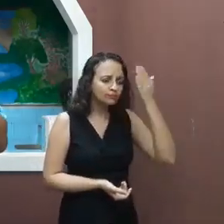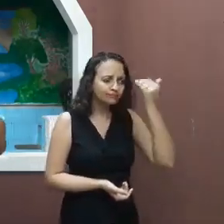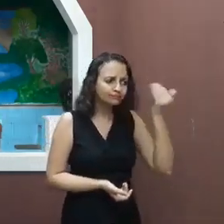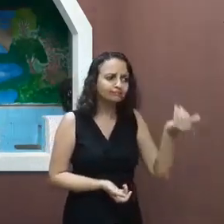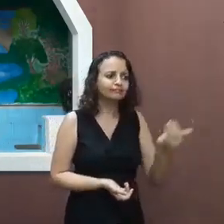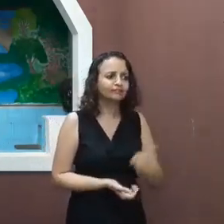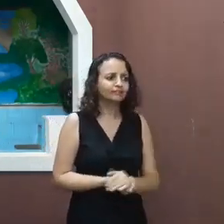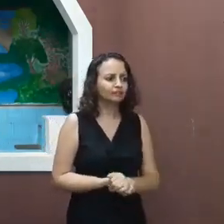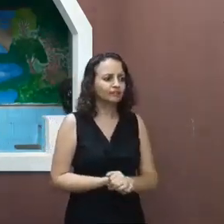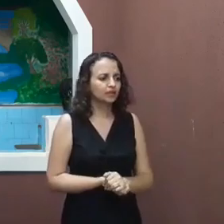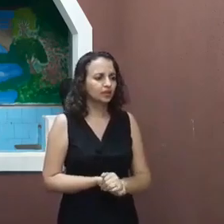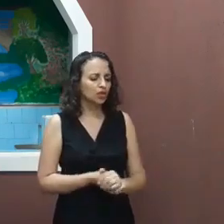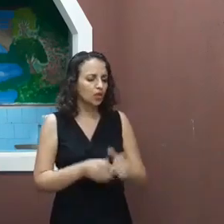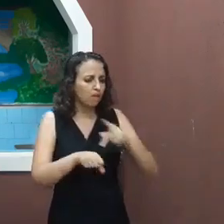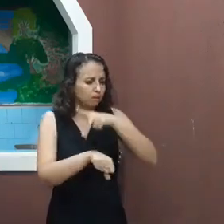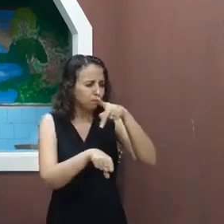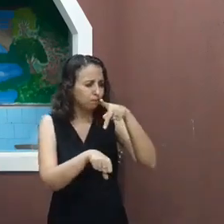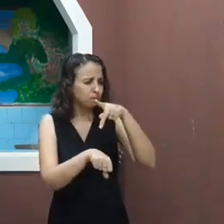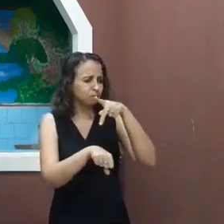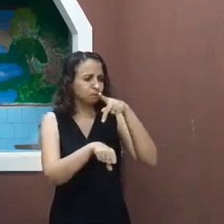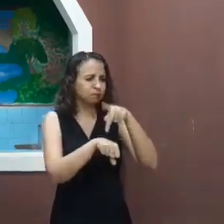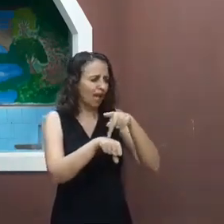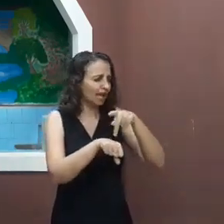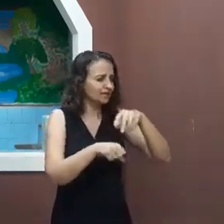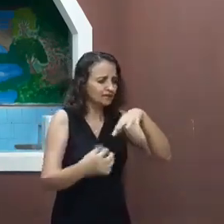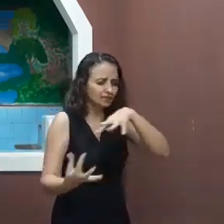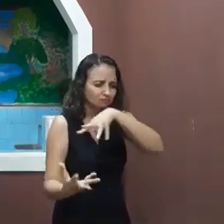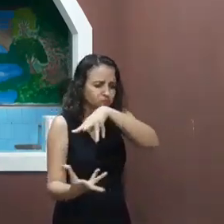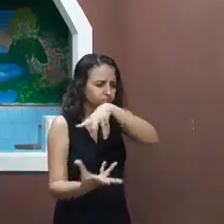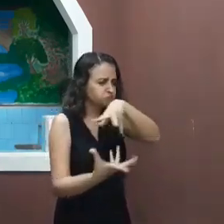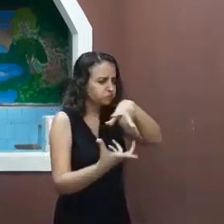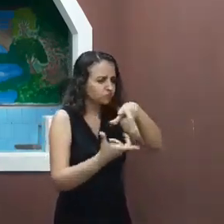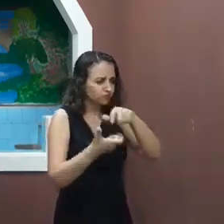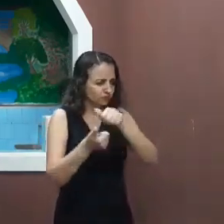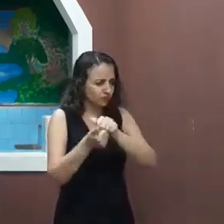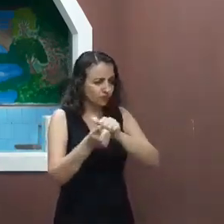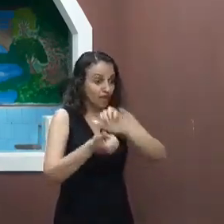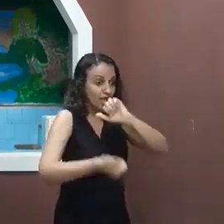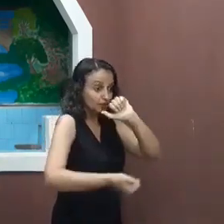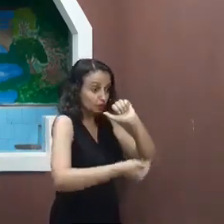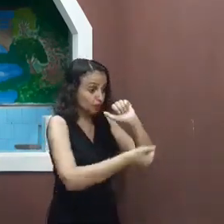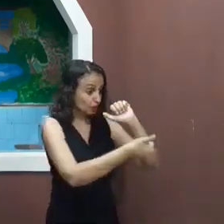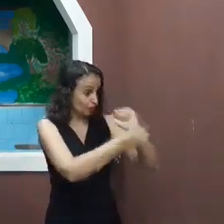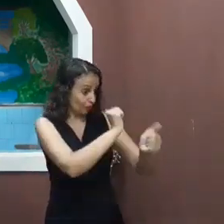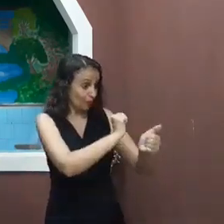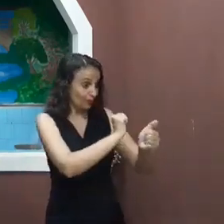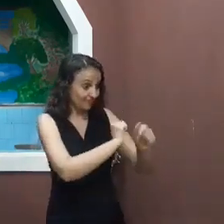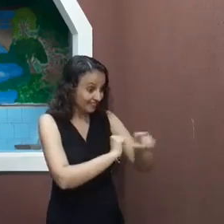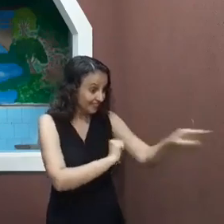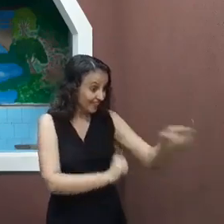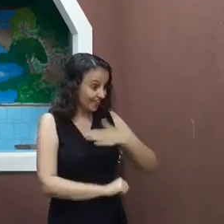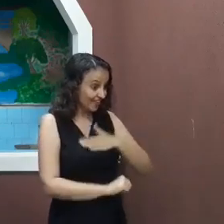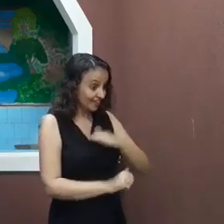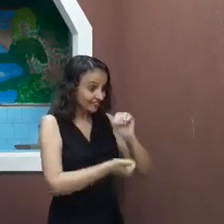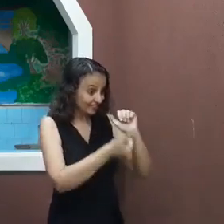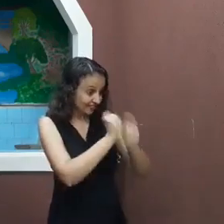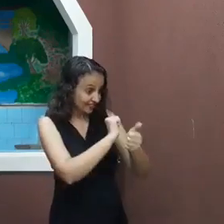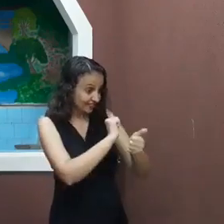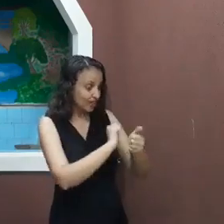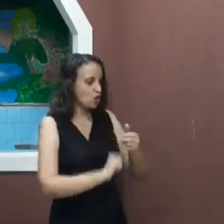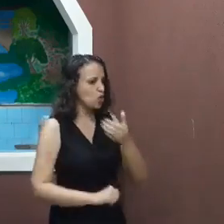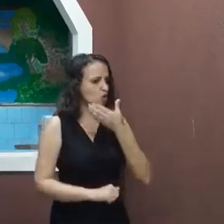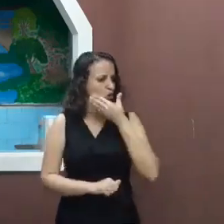Em todo lugar do mundo, o povo que vê um esporte chamado futebol tem gostado. O cara tinha dinheiro, sabe o que ele